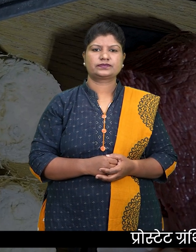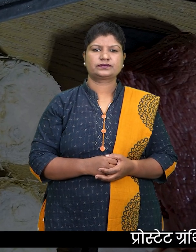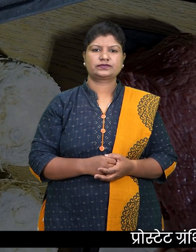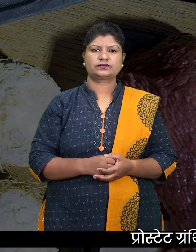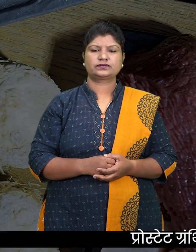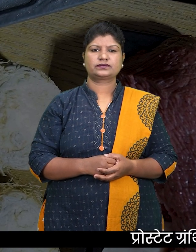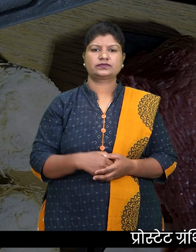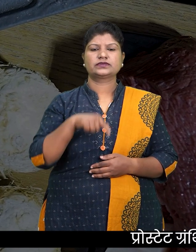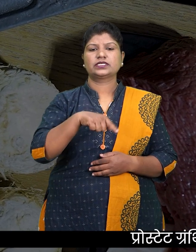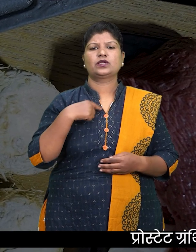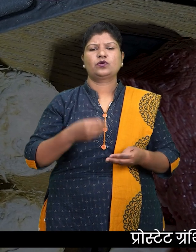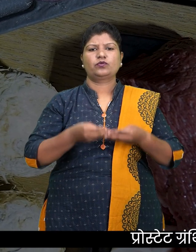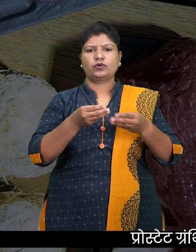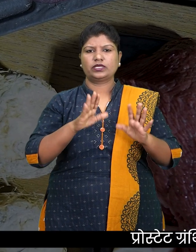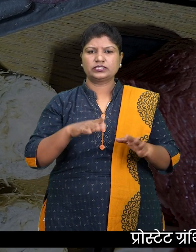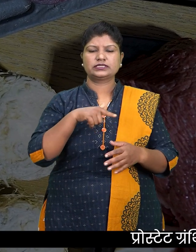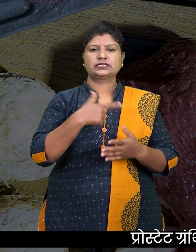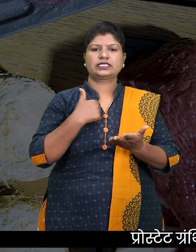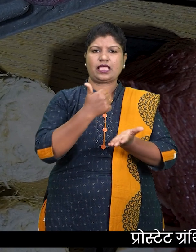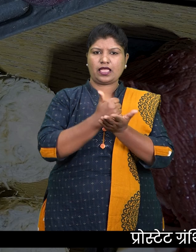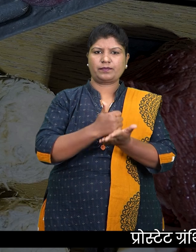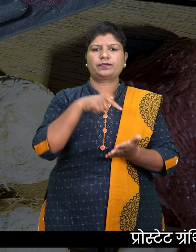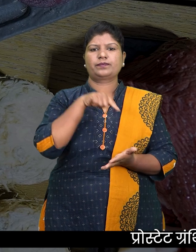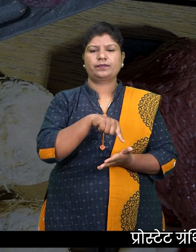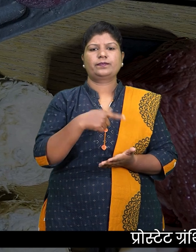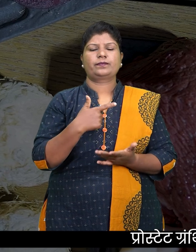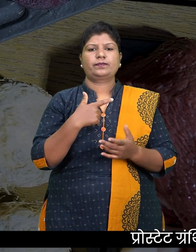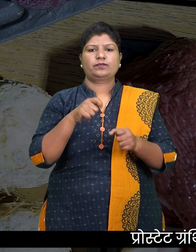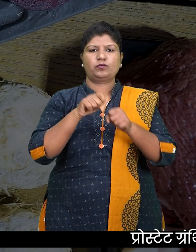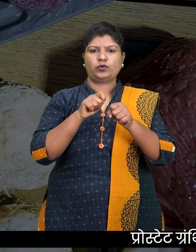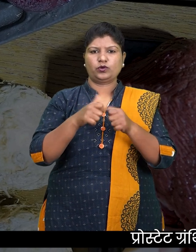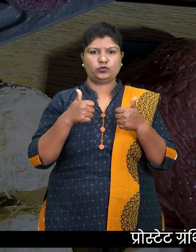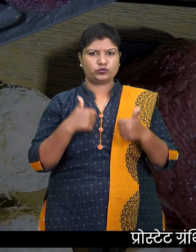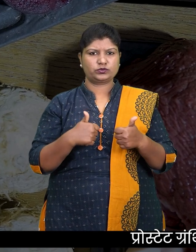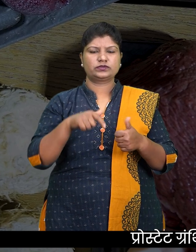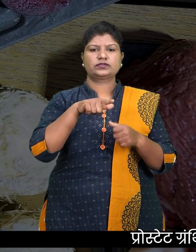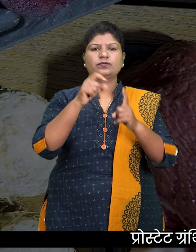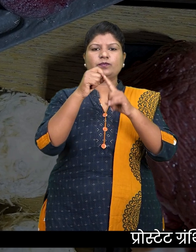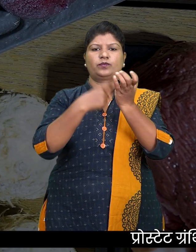प्रोस्टेट ग्रंथि के सही कार्य को सुविधाजनक बनाता है।